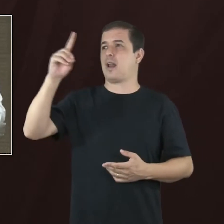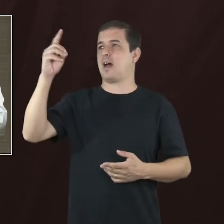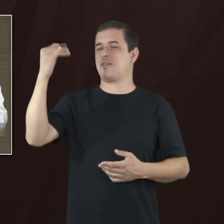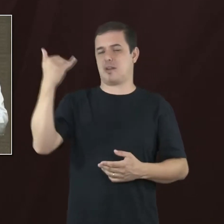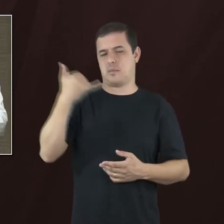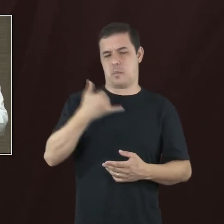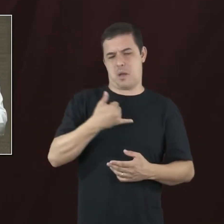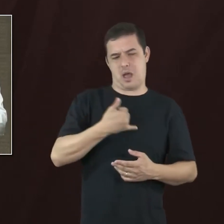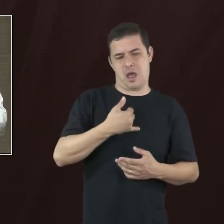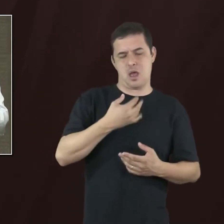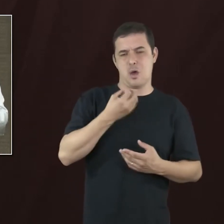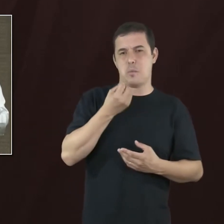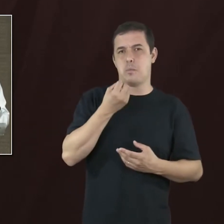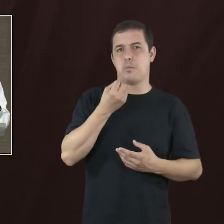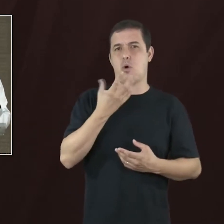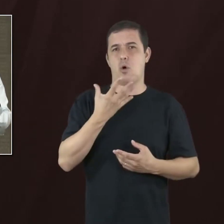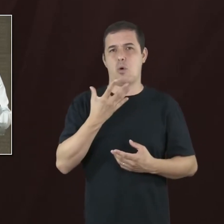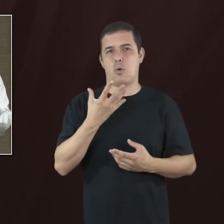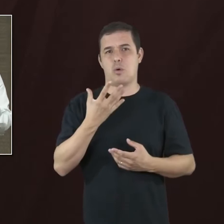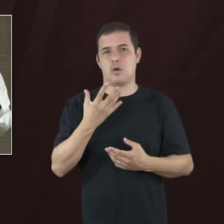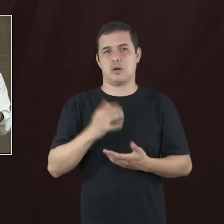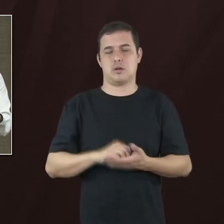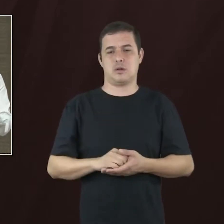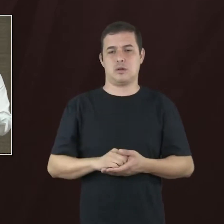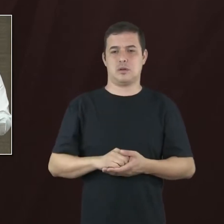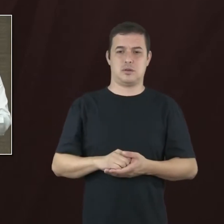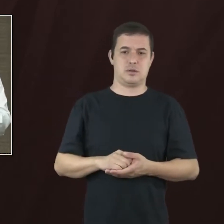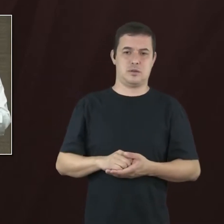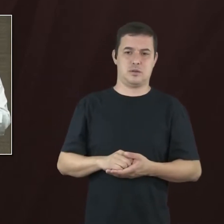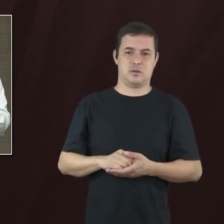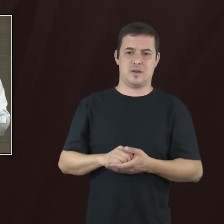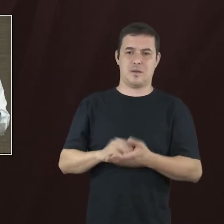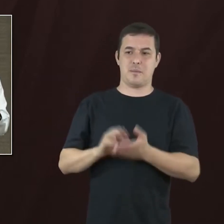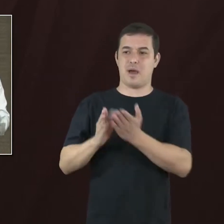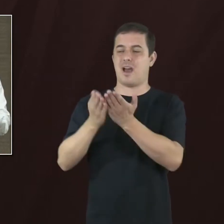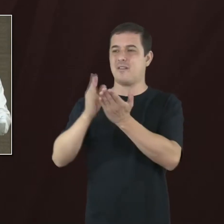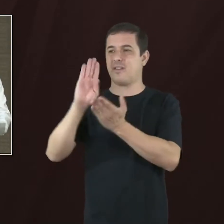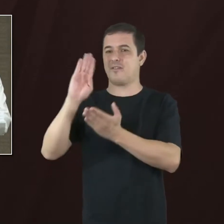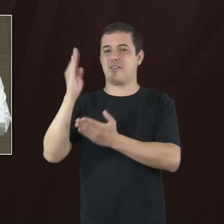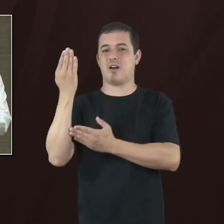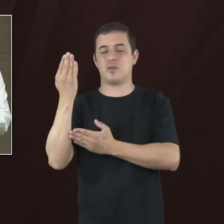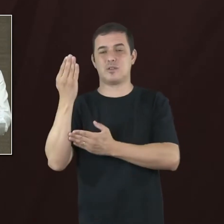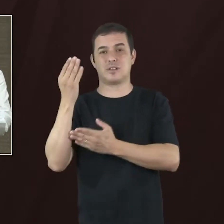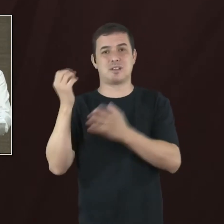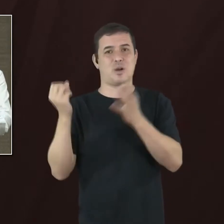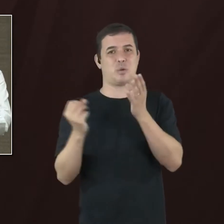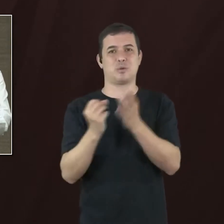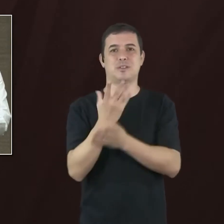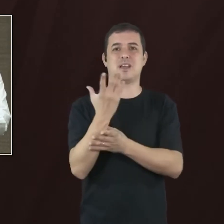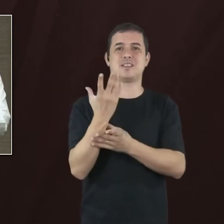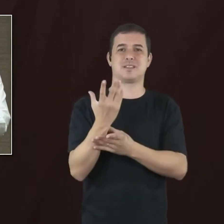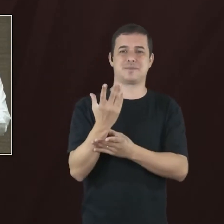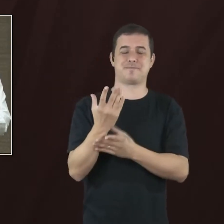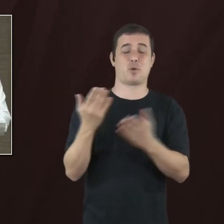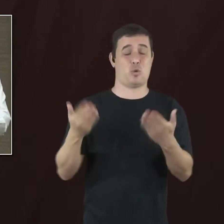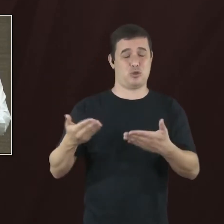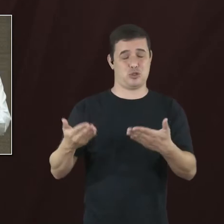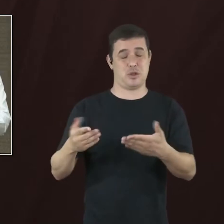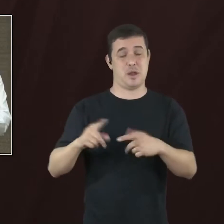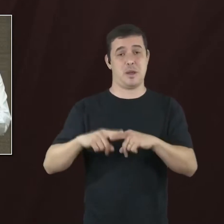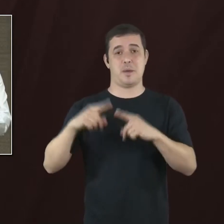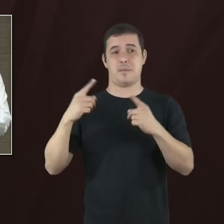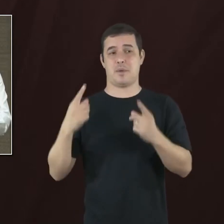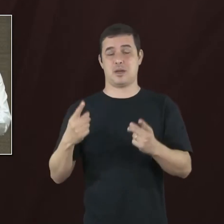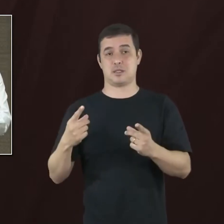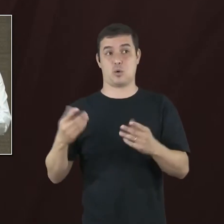curiosidades, cheio de mitos. Irmãos, infelizmente hoje ainda acontecem essas coisas, mas, queridos irmãos,